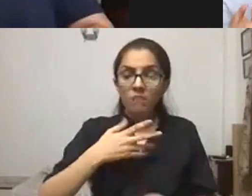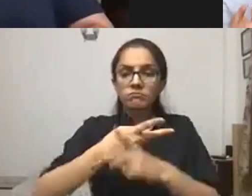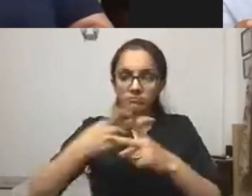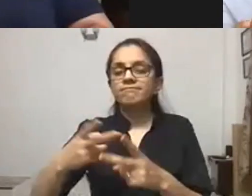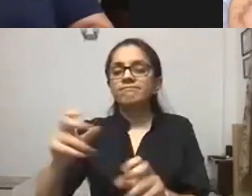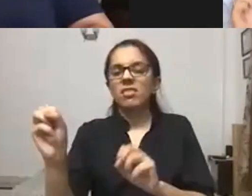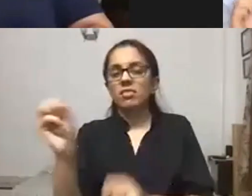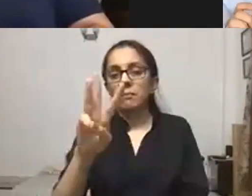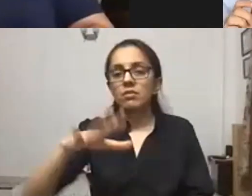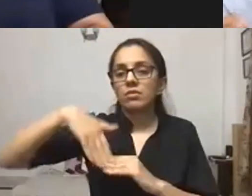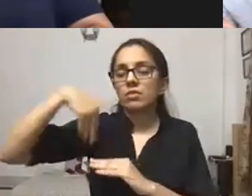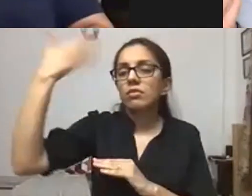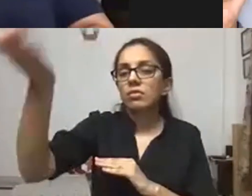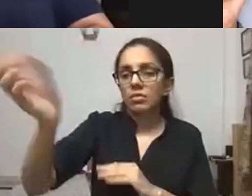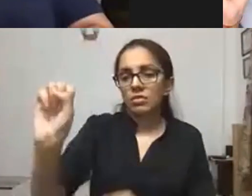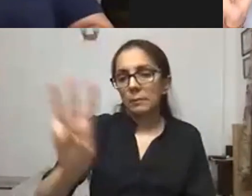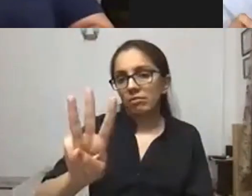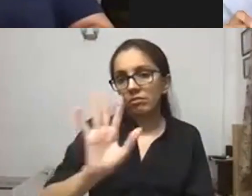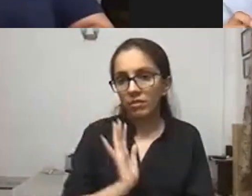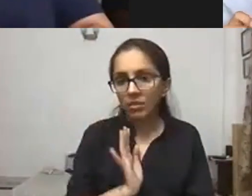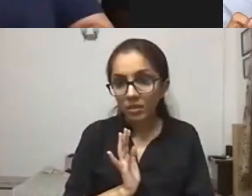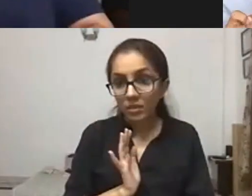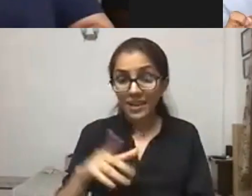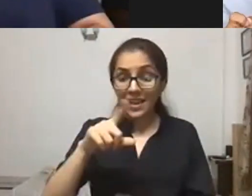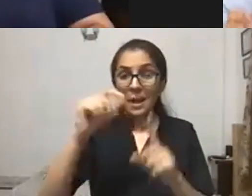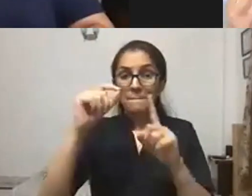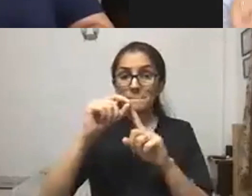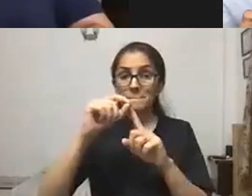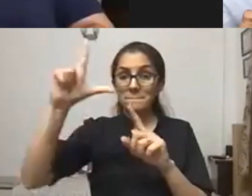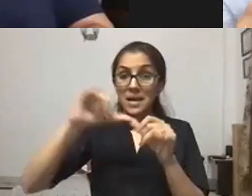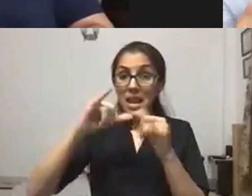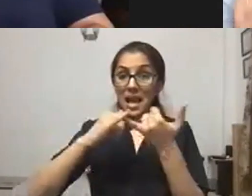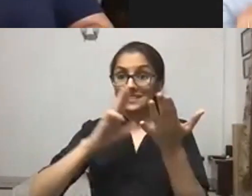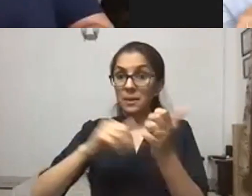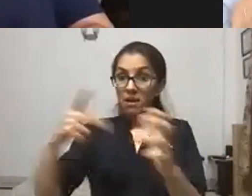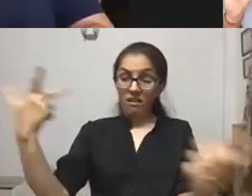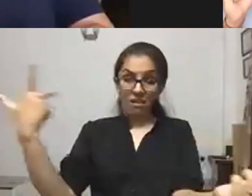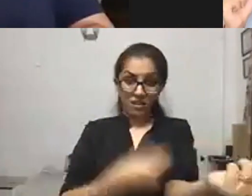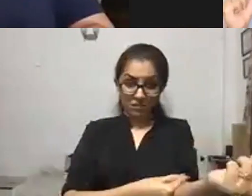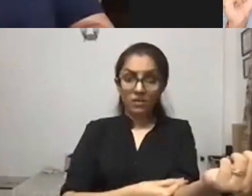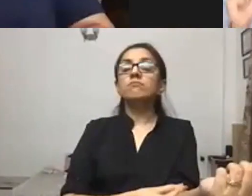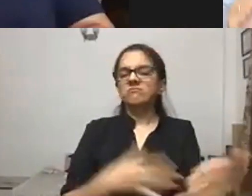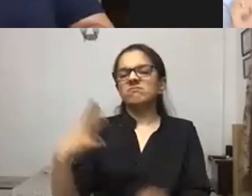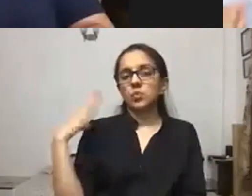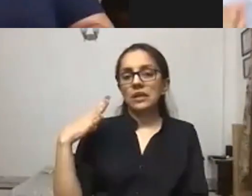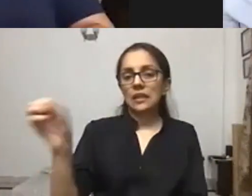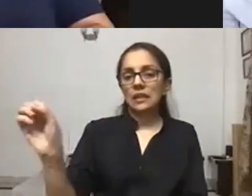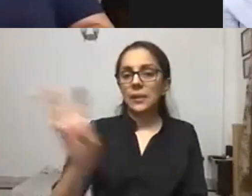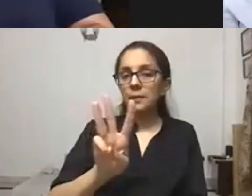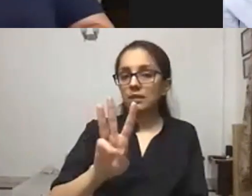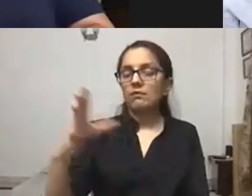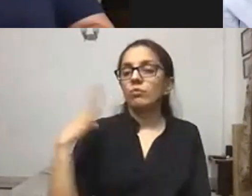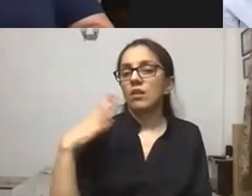for 3 months. Also, अगर आपको plasma therapy दी गई है for COVID, you can still wait for 3 months before you take your